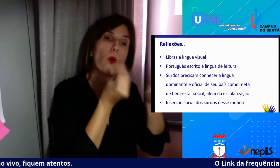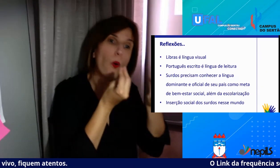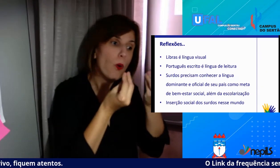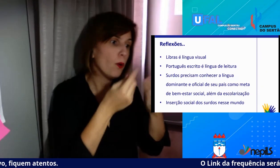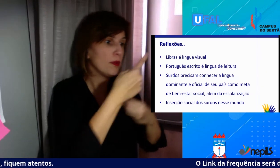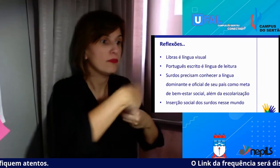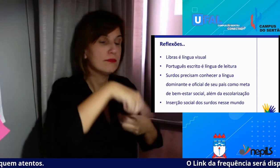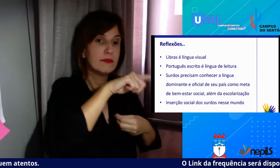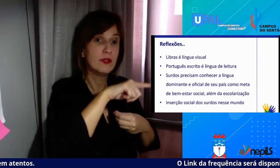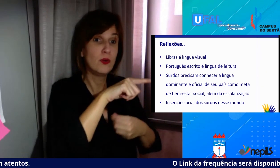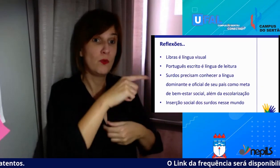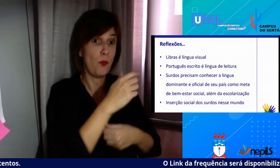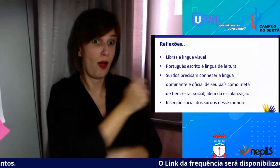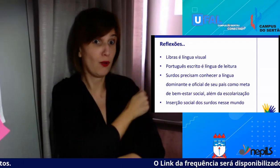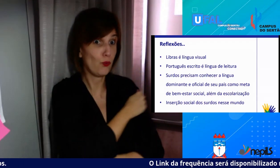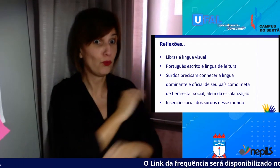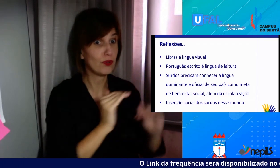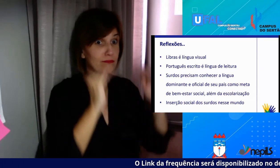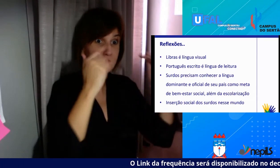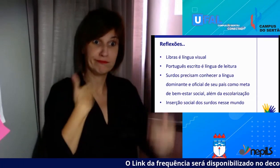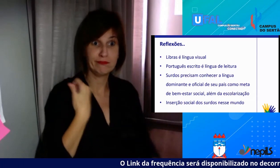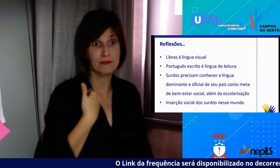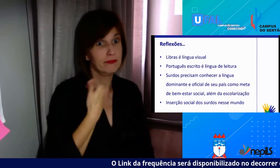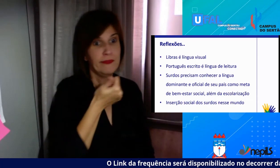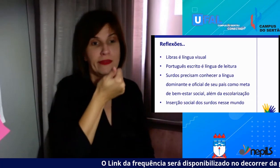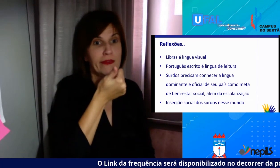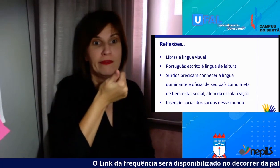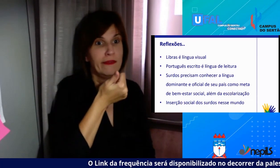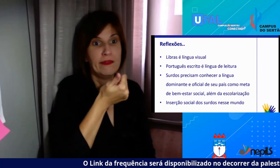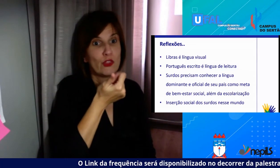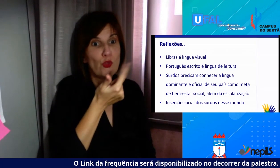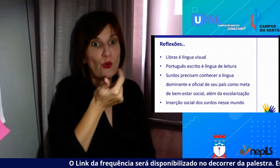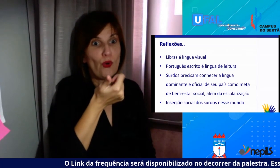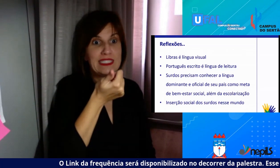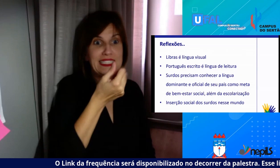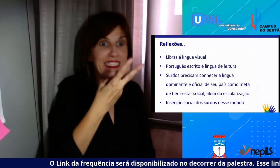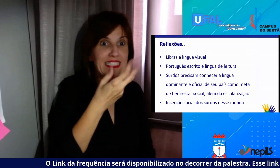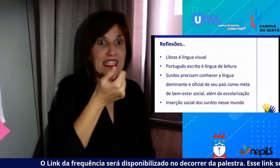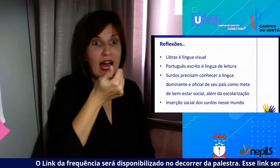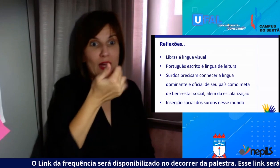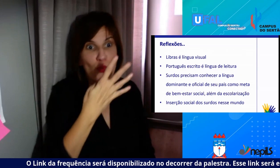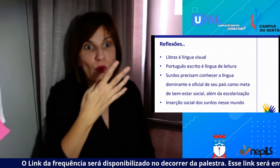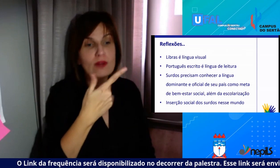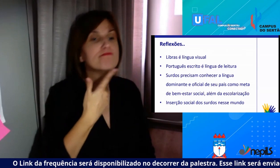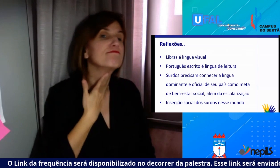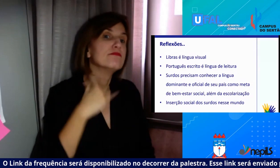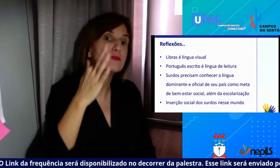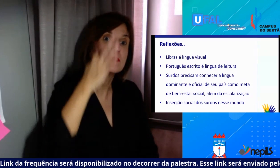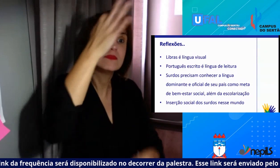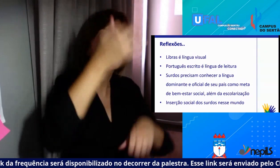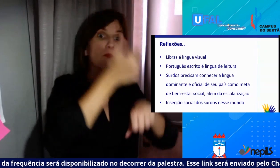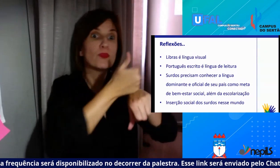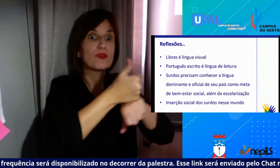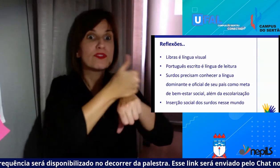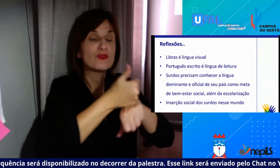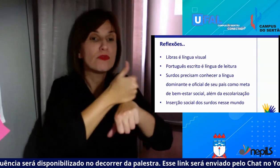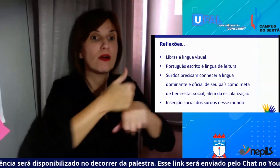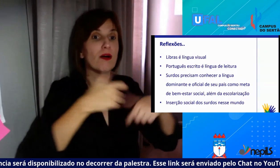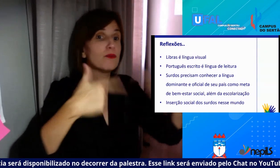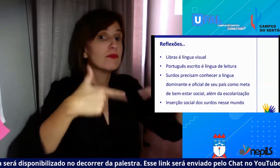No ensino médio, diferentes competências o aluno precisa desenvolver. Os alunos com